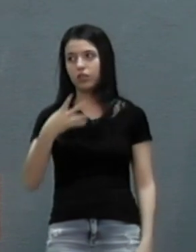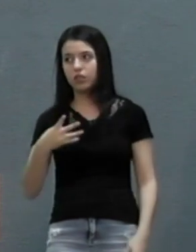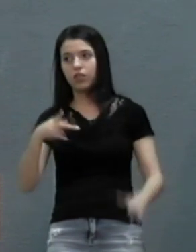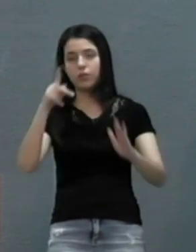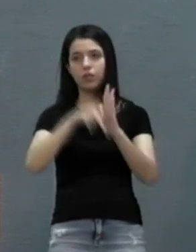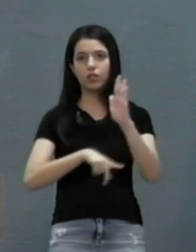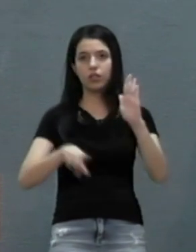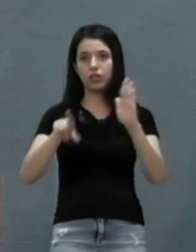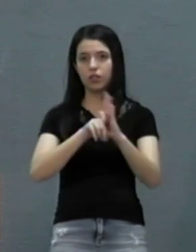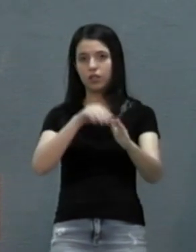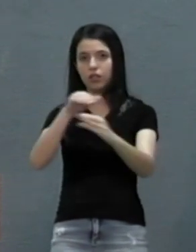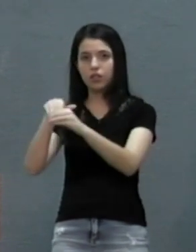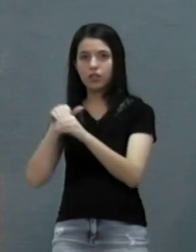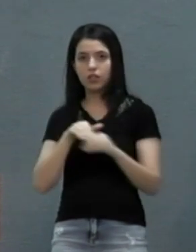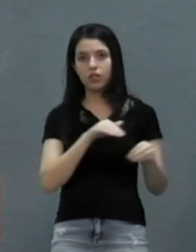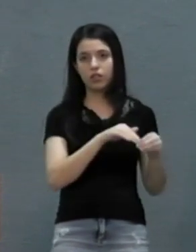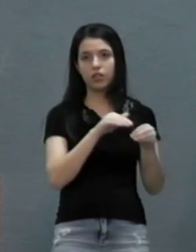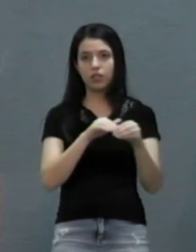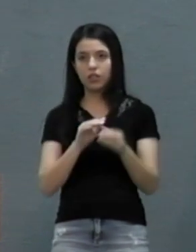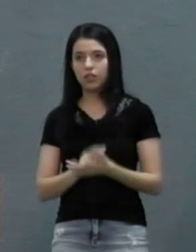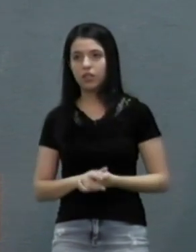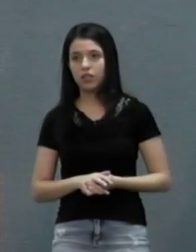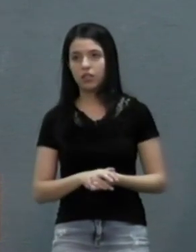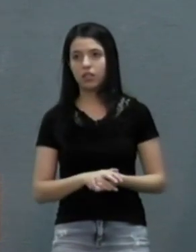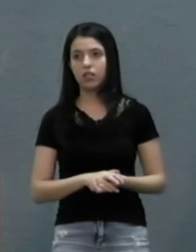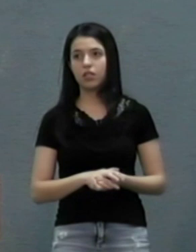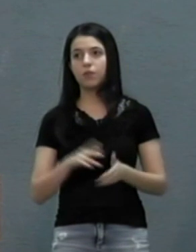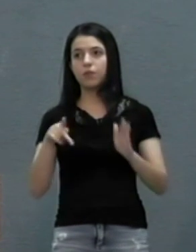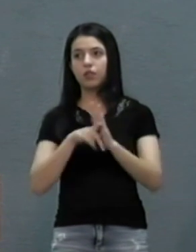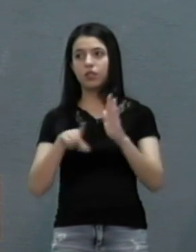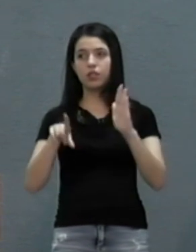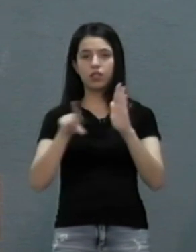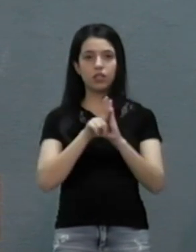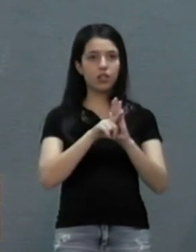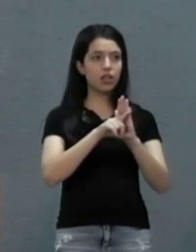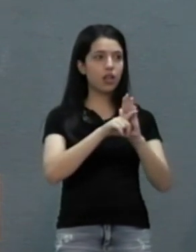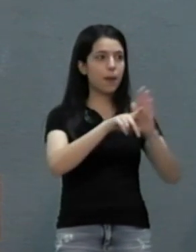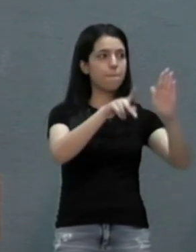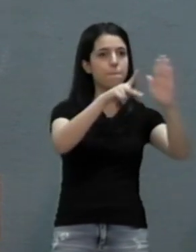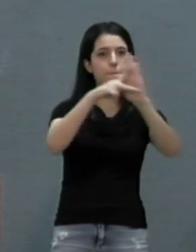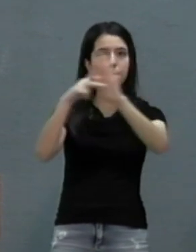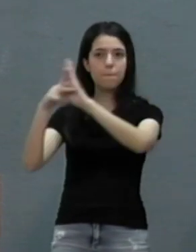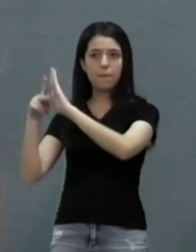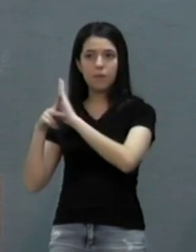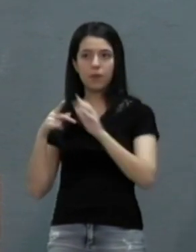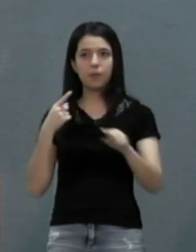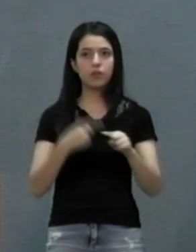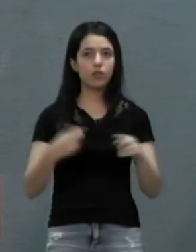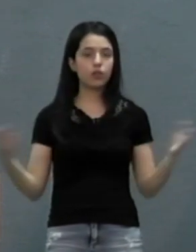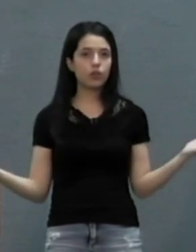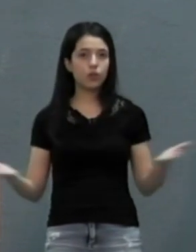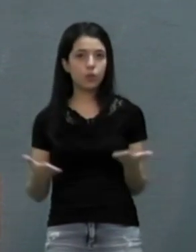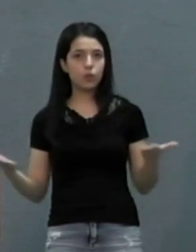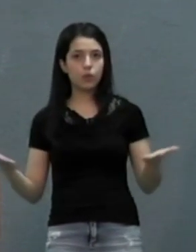em pauta e a maioria dos projetos são pareceres individuais e, por isso, nós hoje estamos realizando aí